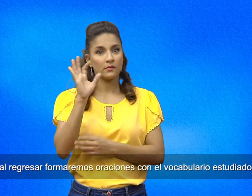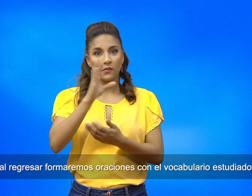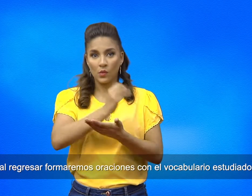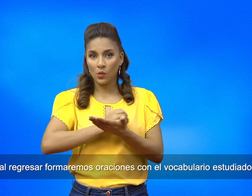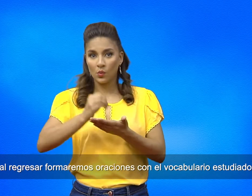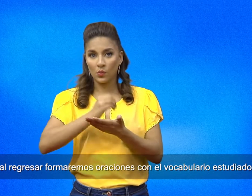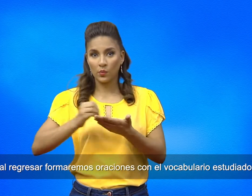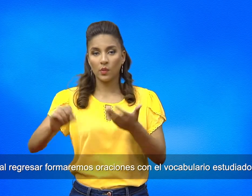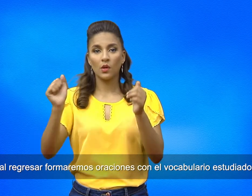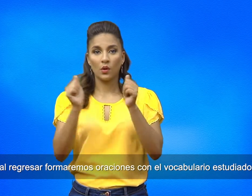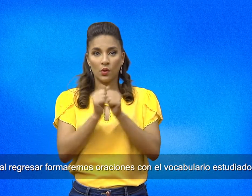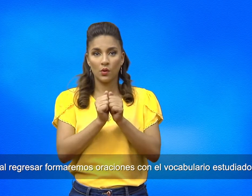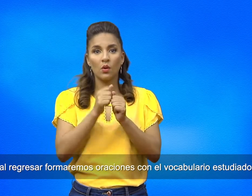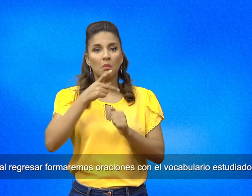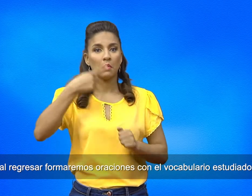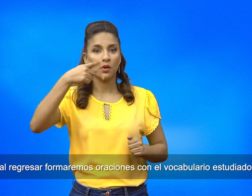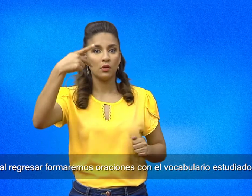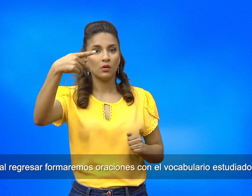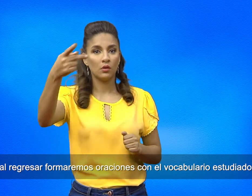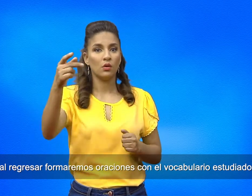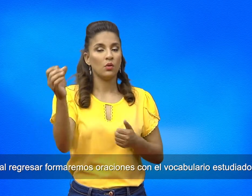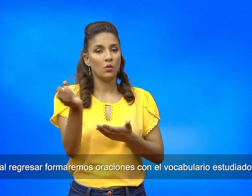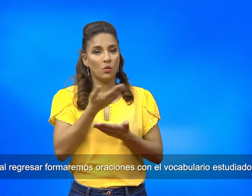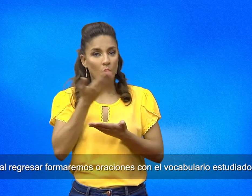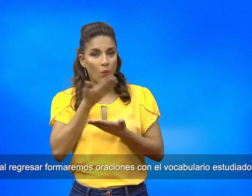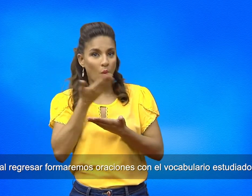oraciones con vocabulario estudiado